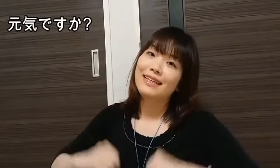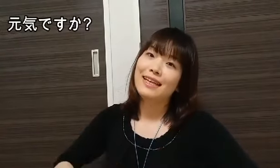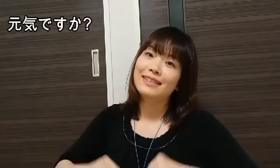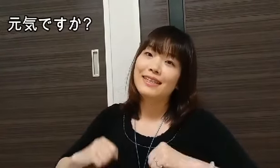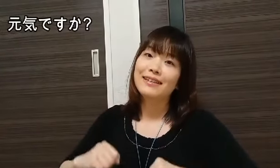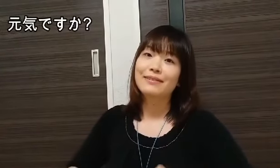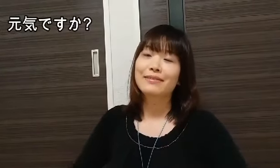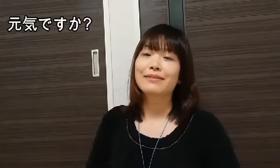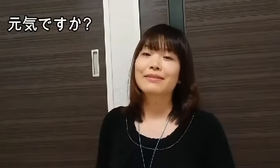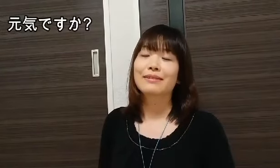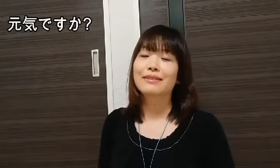元気ですか